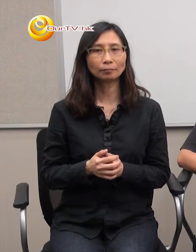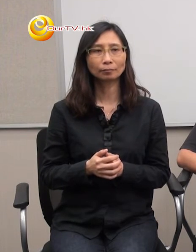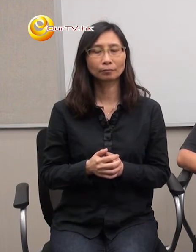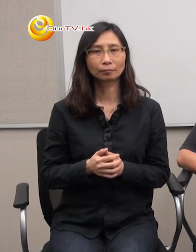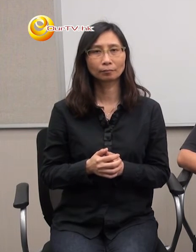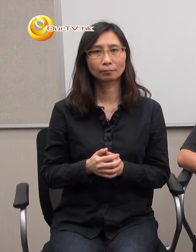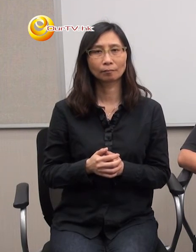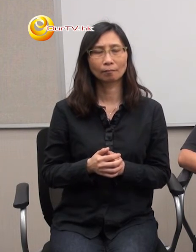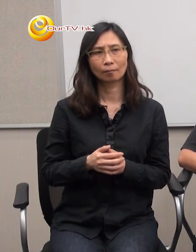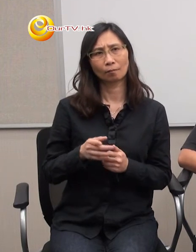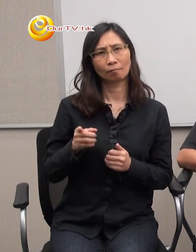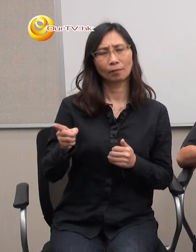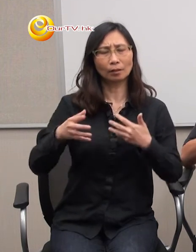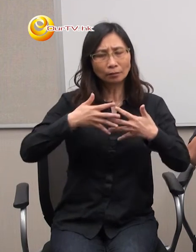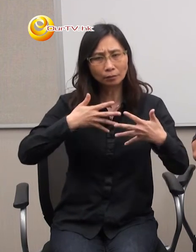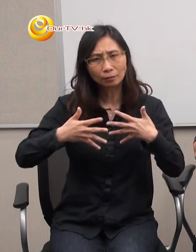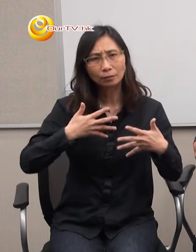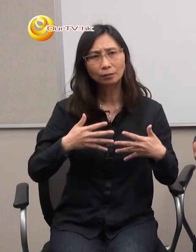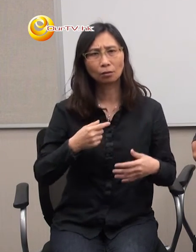是，如果講起呢一樣嘢，我都有啲